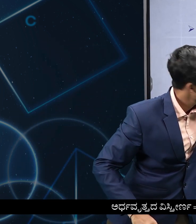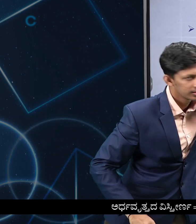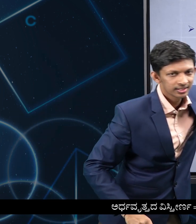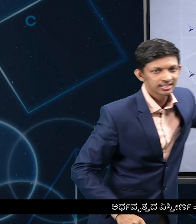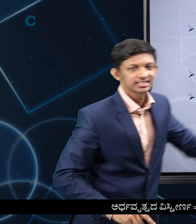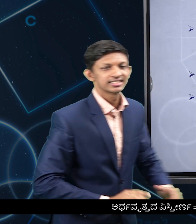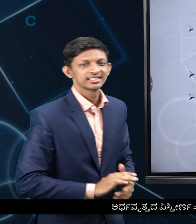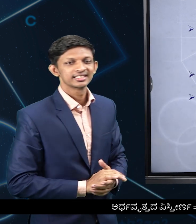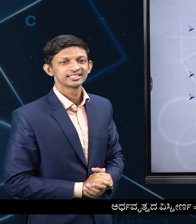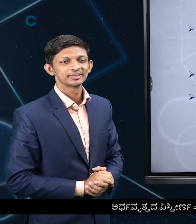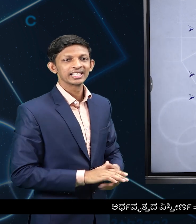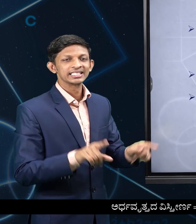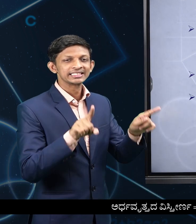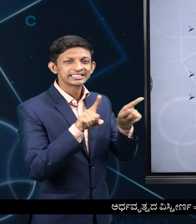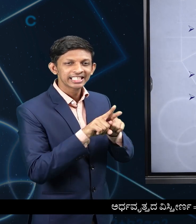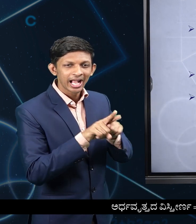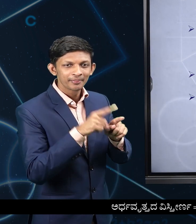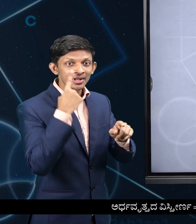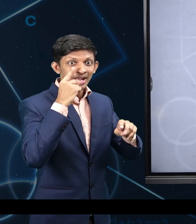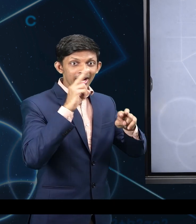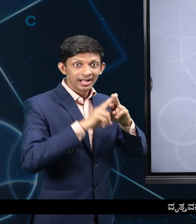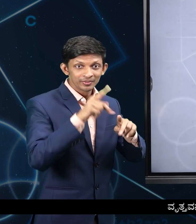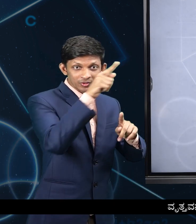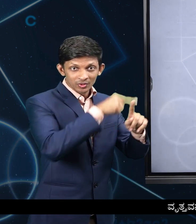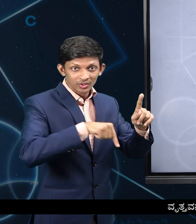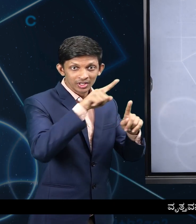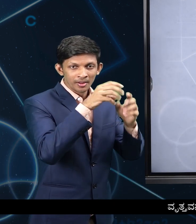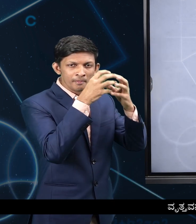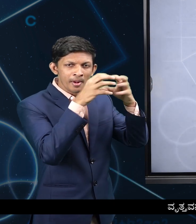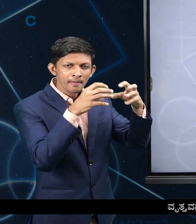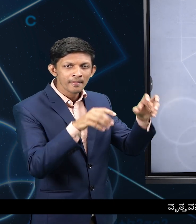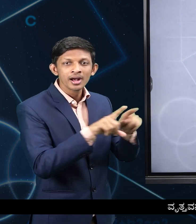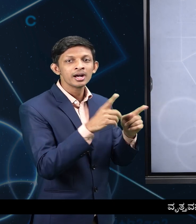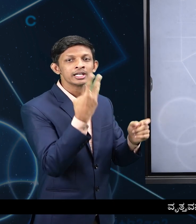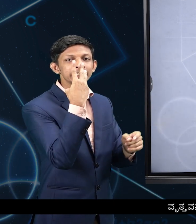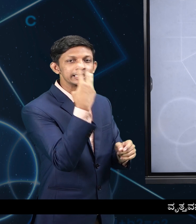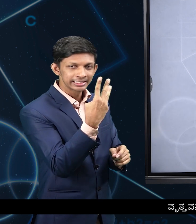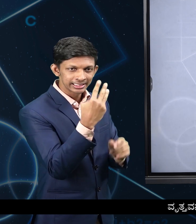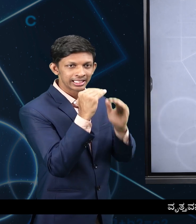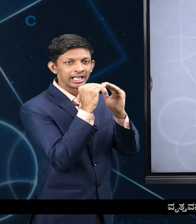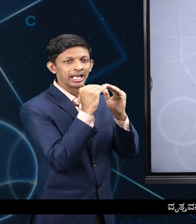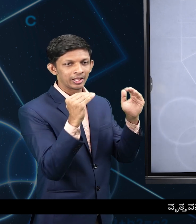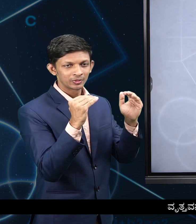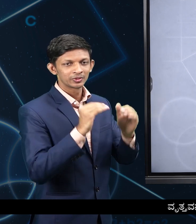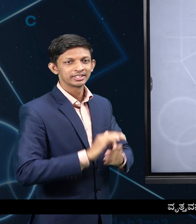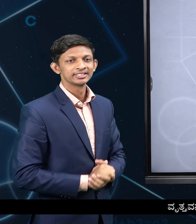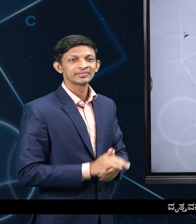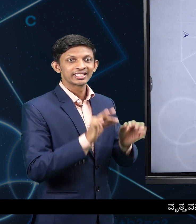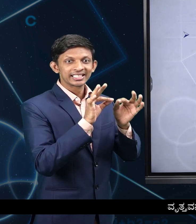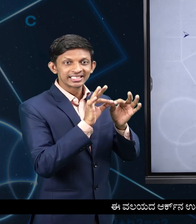ಡಿಗ್ರಿ ಇಂಟು πr² ಘಟಕಗಳು. ಅದೇ ರೀತಿ ವೃತ್ತವನ್ನು 3 ಸಮಾನ ವಲಯಗಳಾಗಿ ವಿಂಗಡಿಸಿದರೆ ಈ